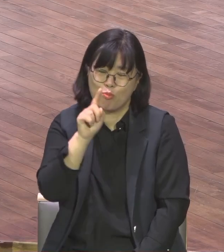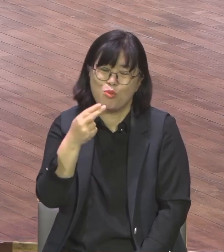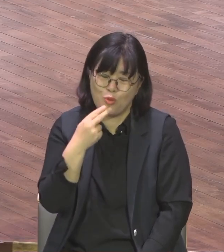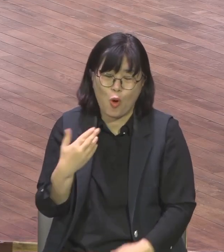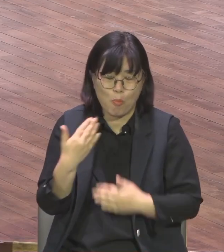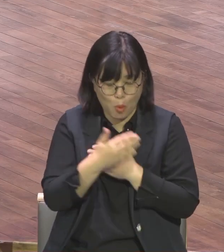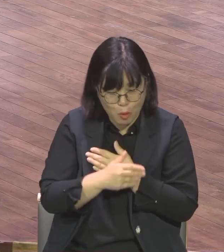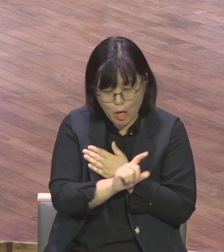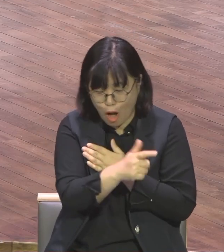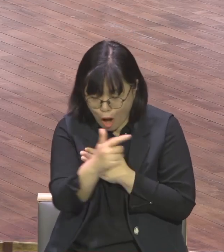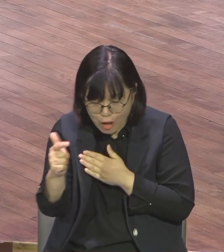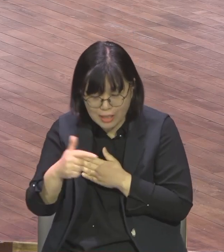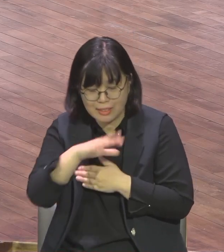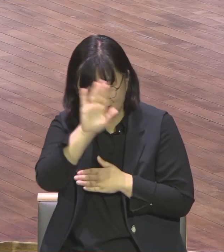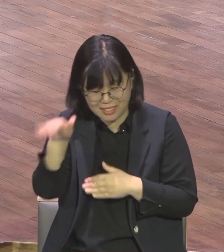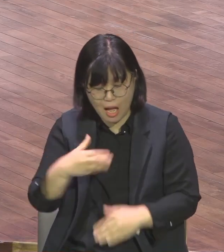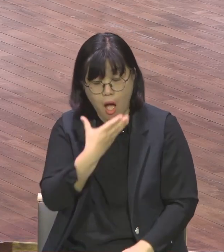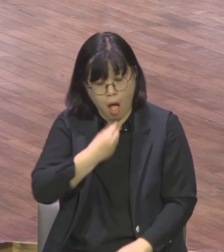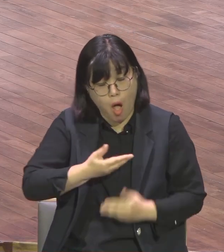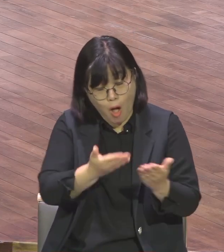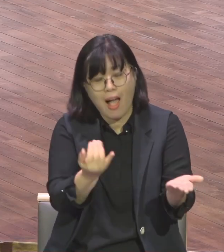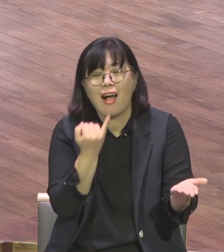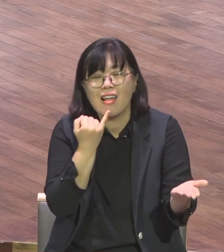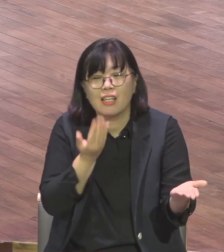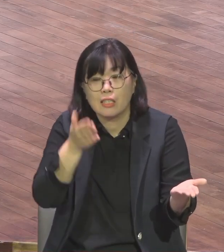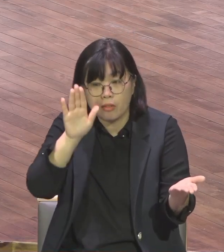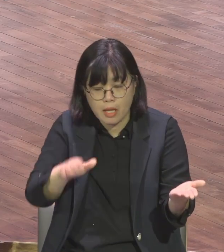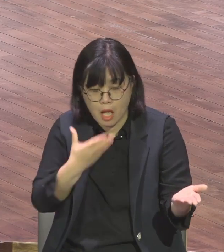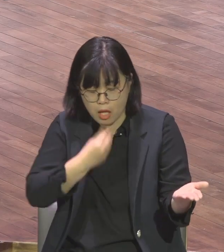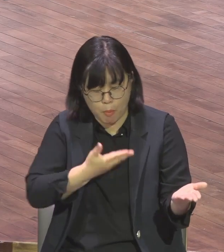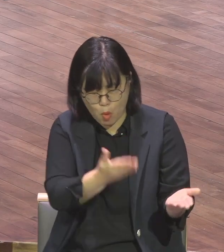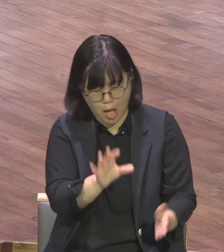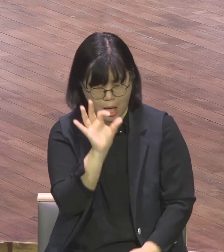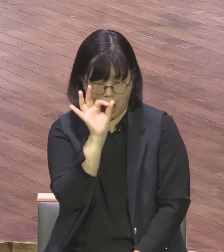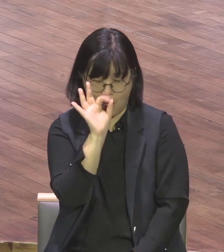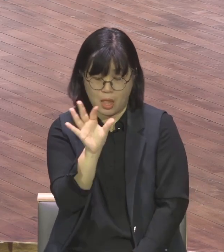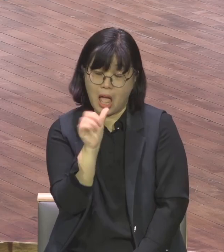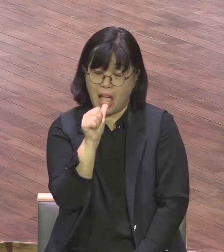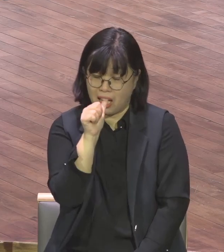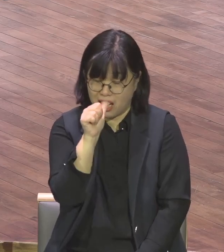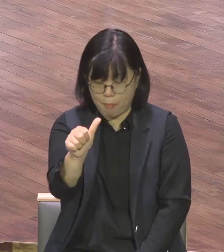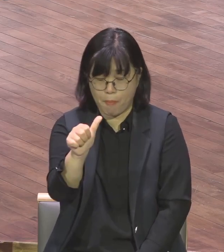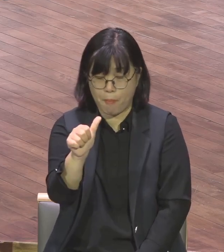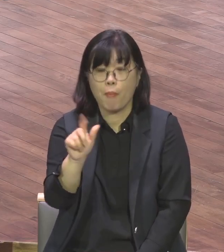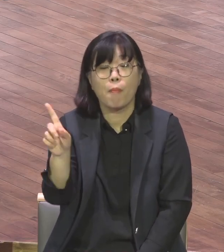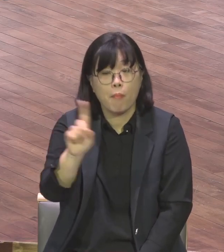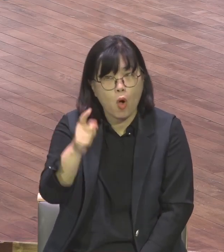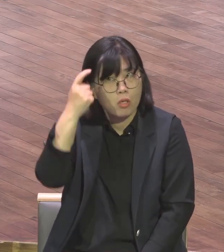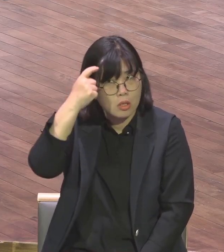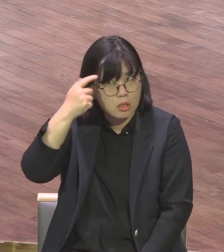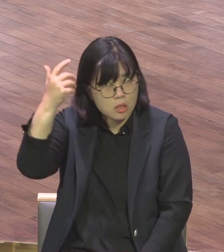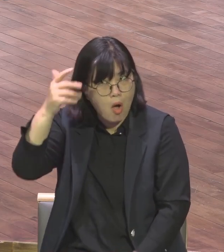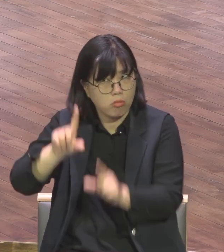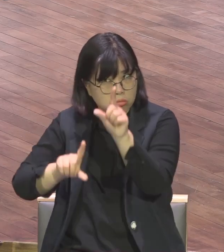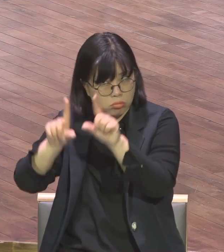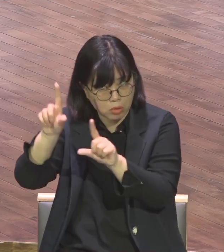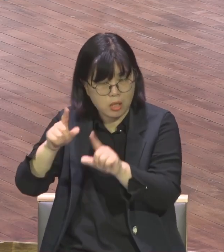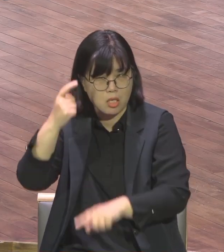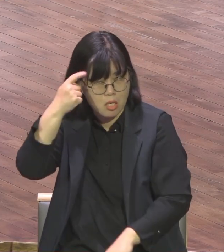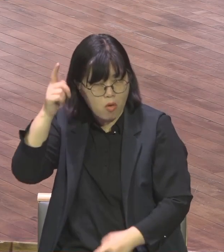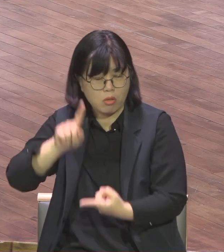여러분 영적인 힘 잡아버리면 끝나니까요. 하나님께서 이렇게까지 철저하게